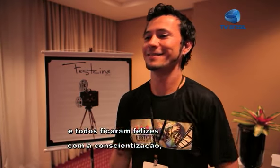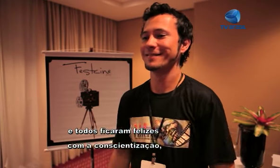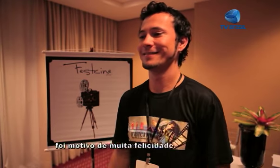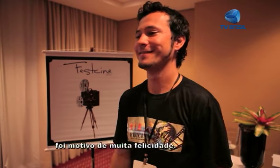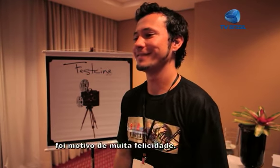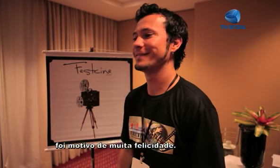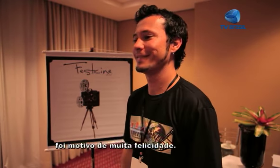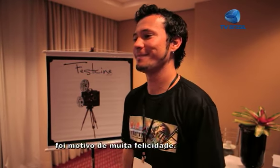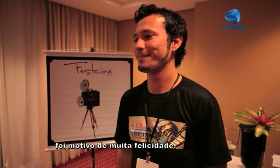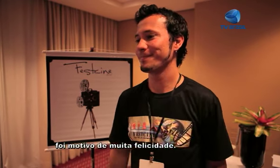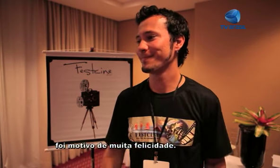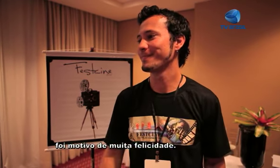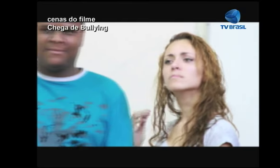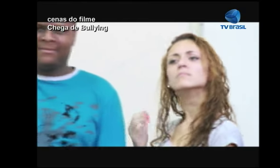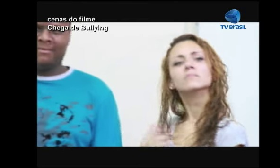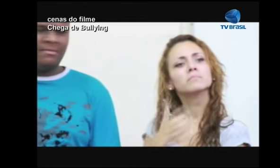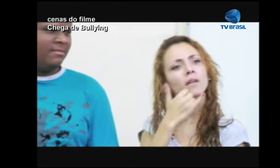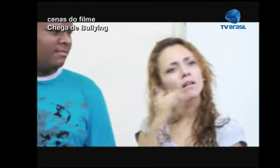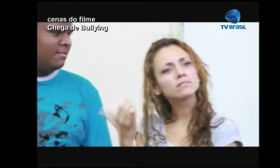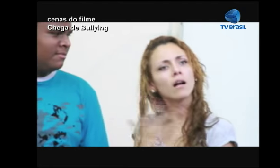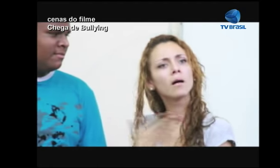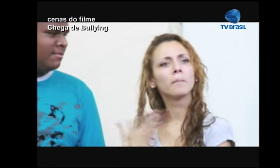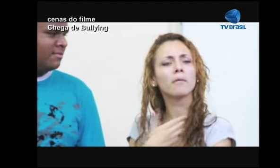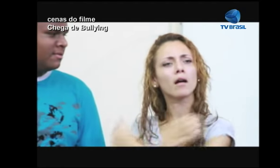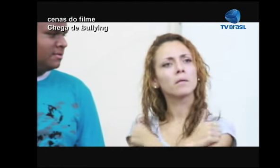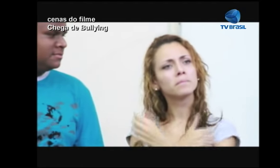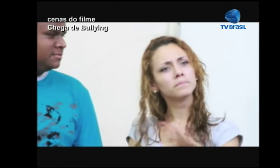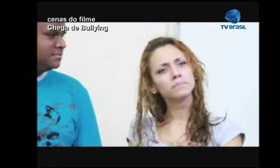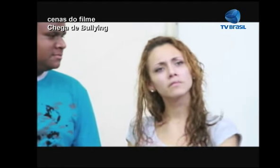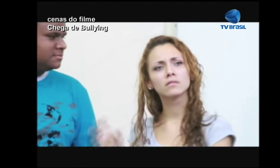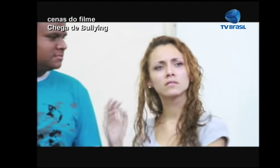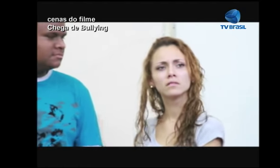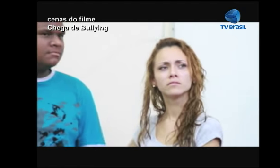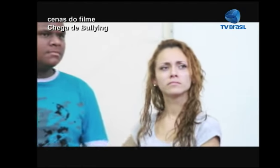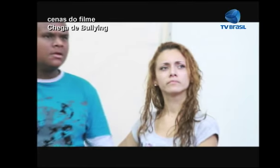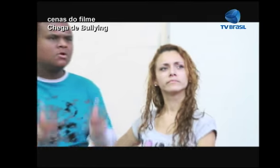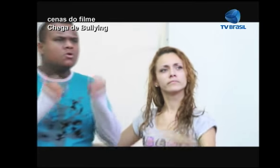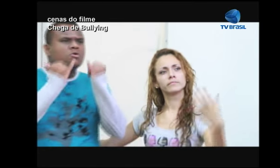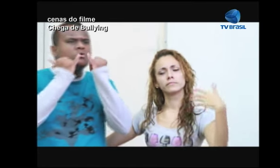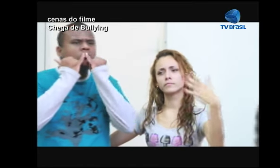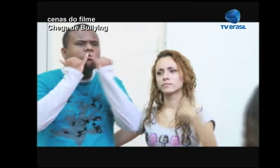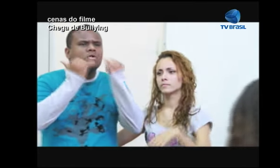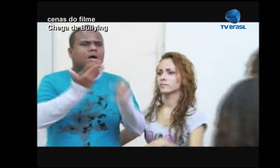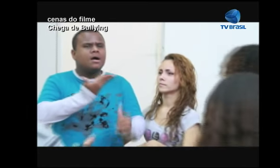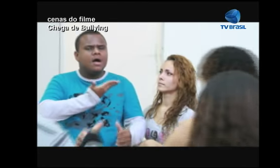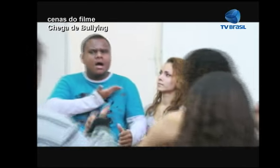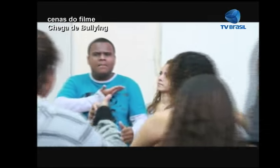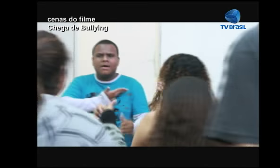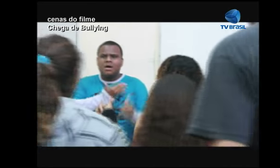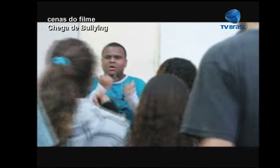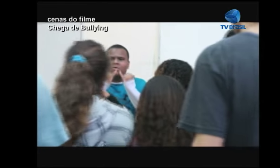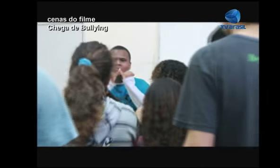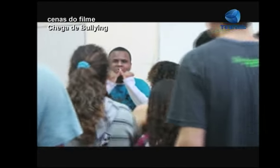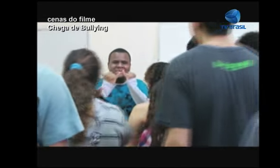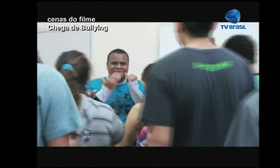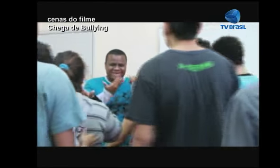motivo de muita felicidade. Cenas do filme. Moça e rapaz se expressam em libras e outras pessoas chegam para